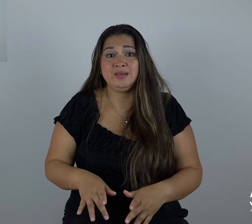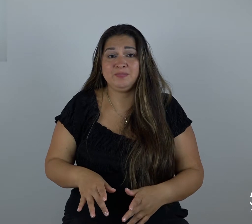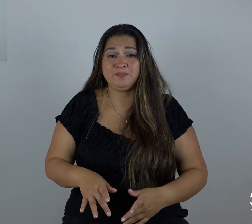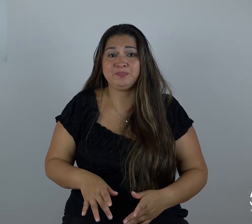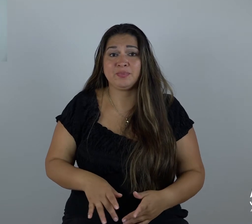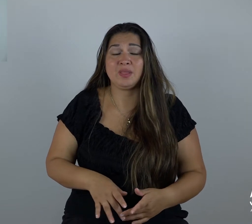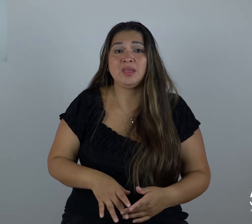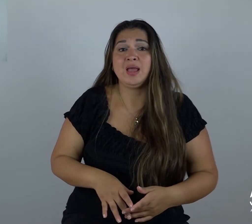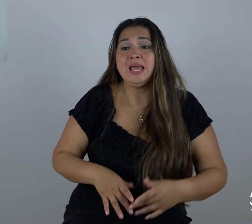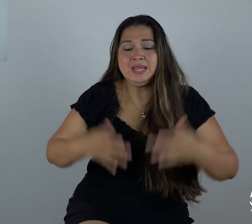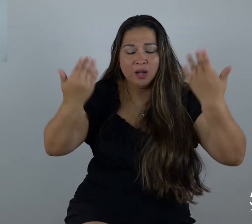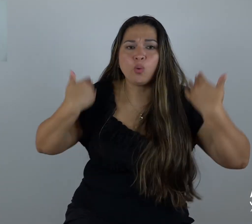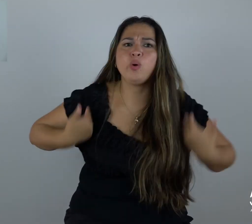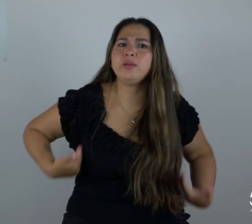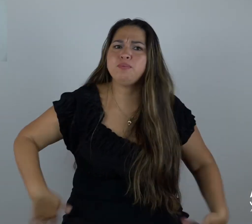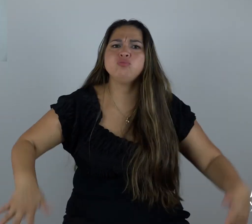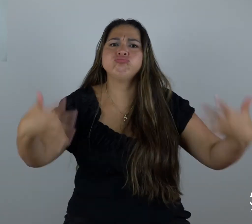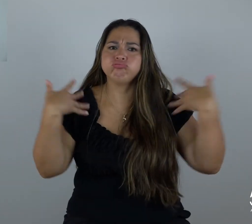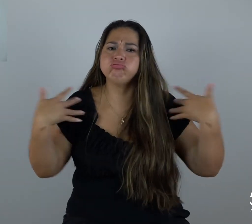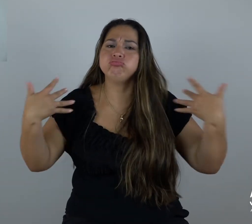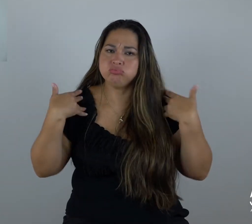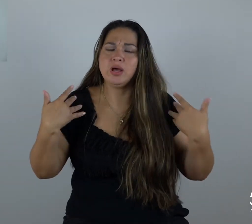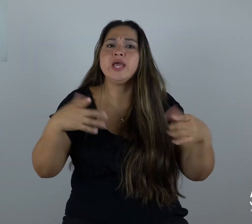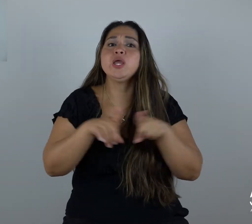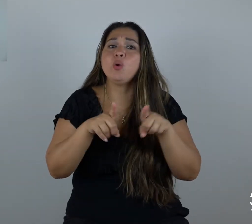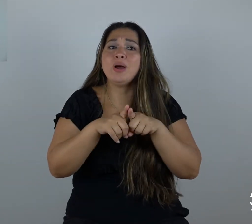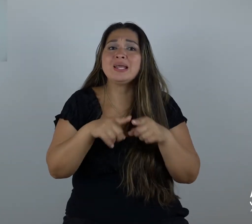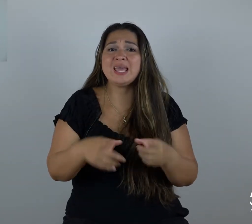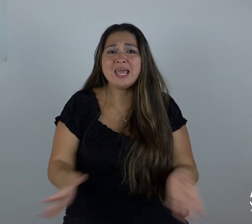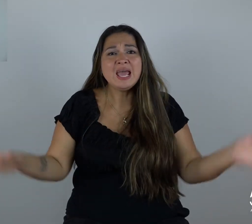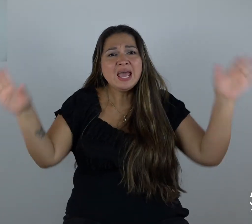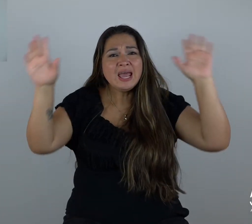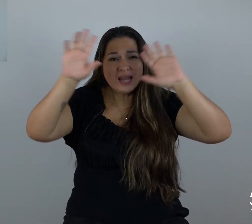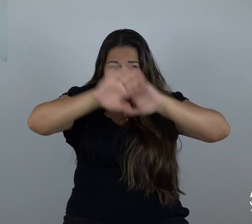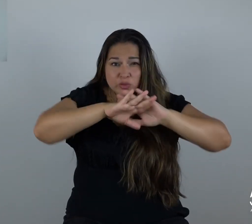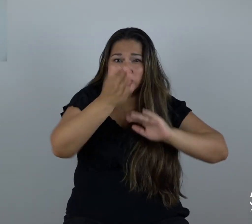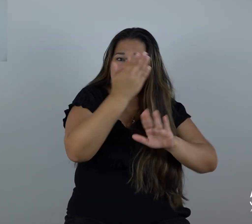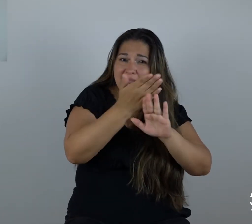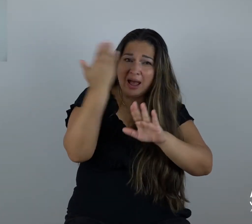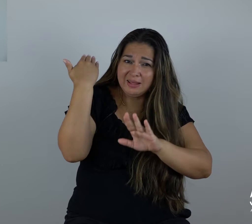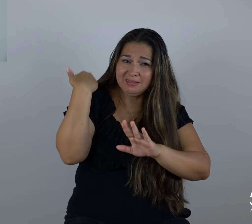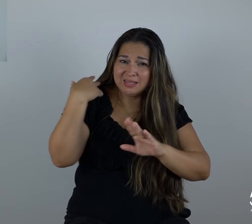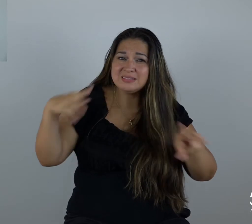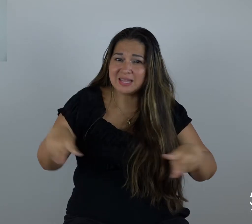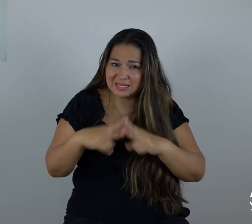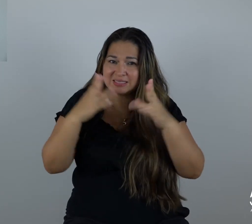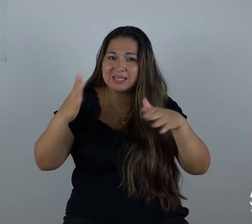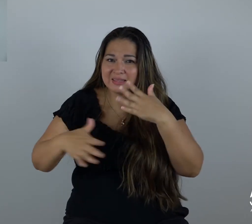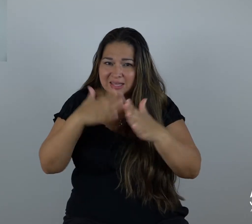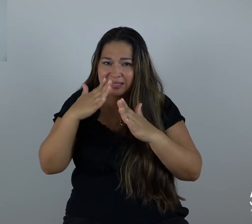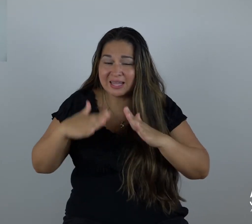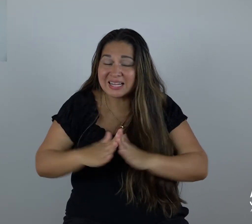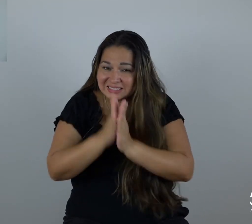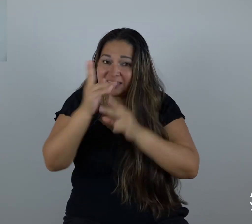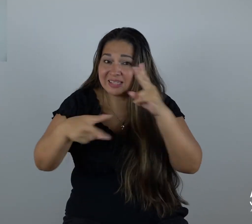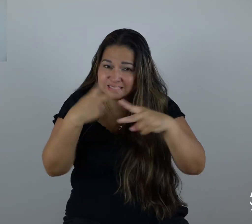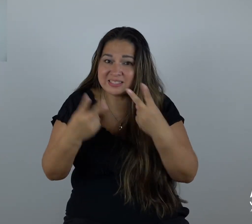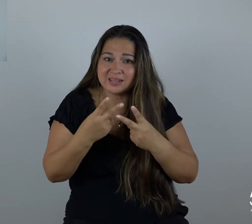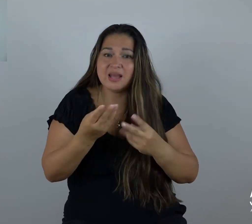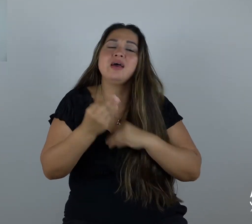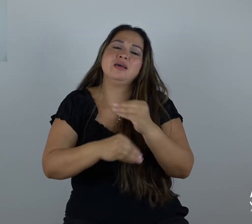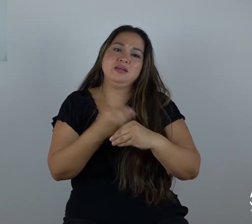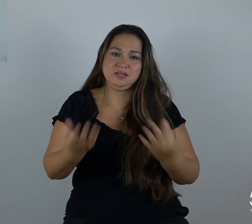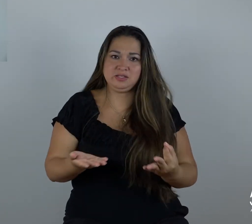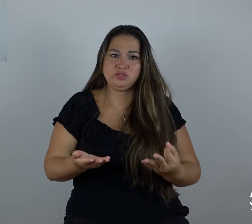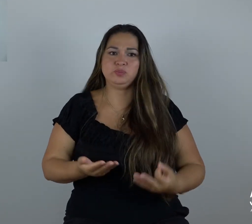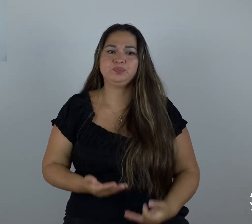Jesucristo dijo. Luego, por tanto, la importancia, o parte de esa importancia que tiene el asunto de la celebración